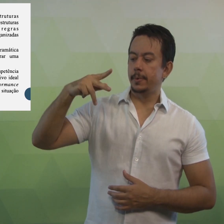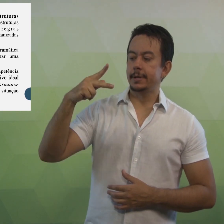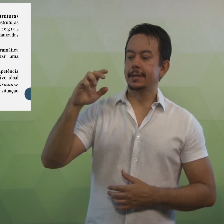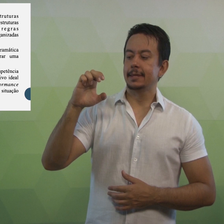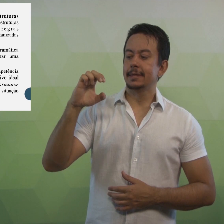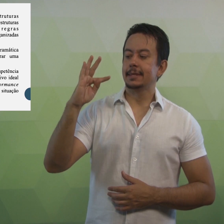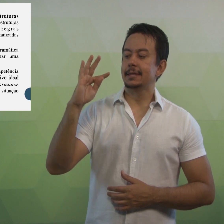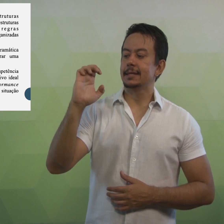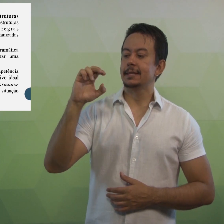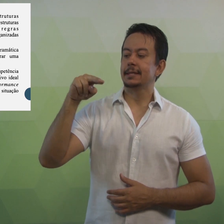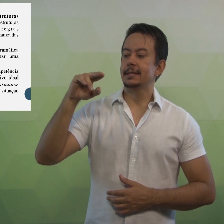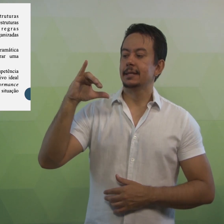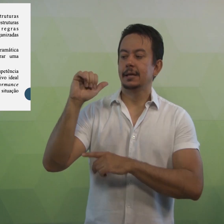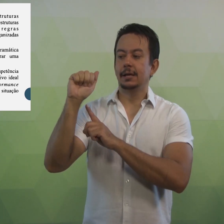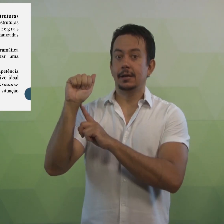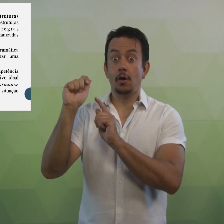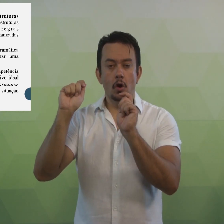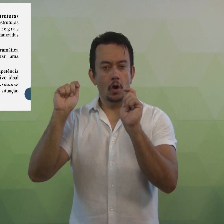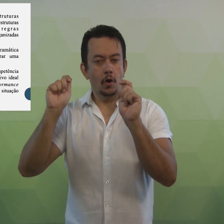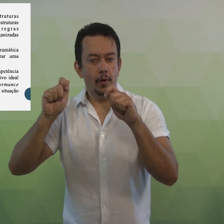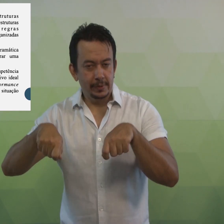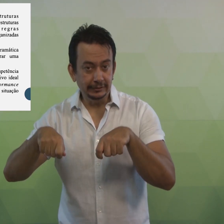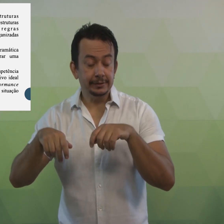E a próxima questão